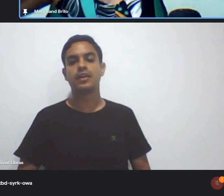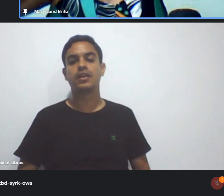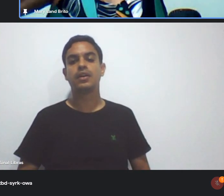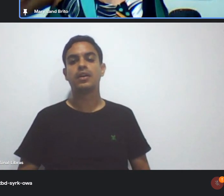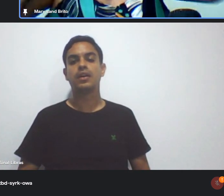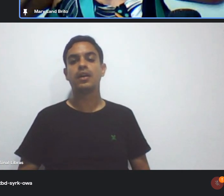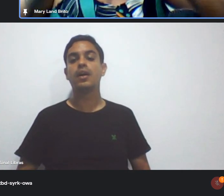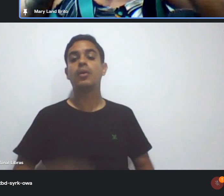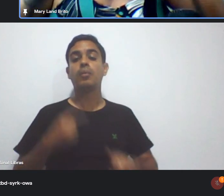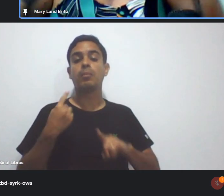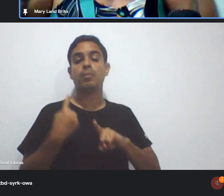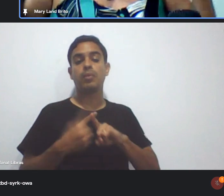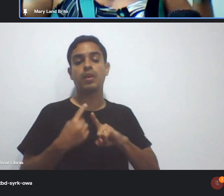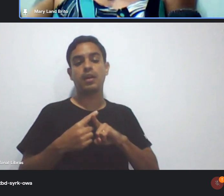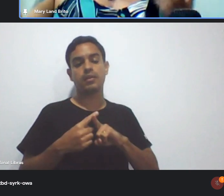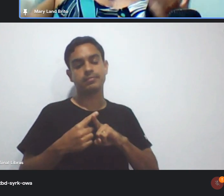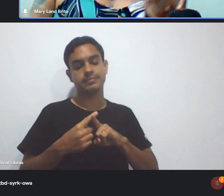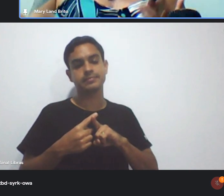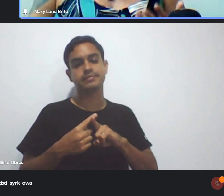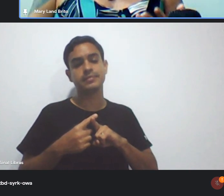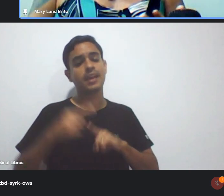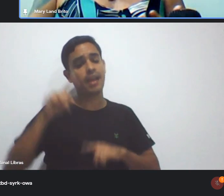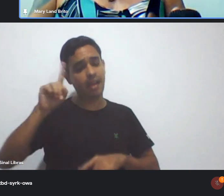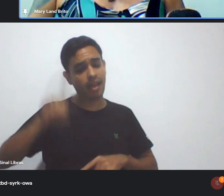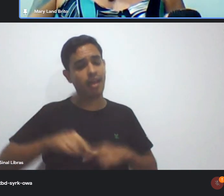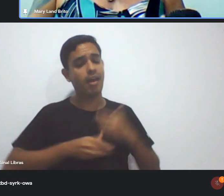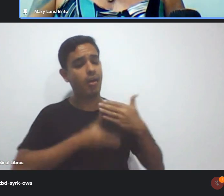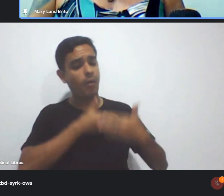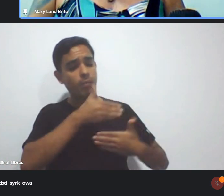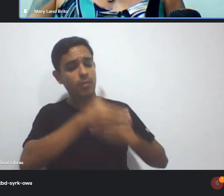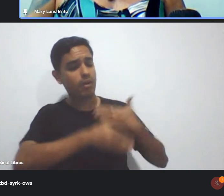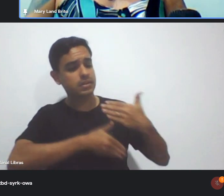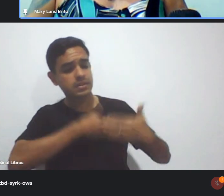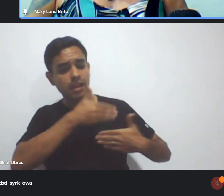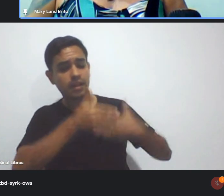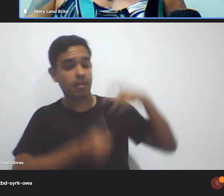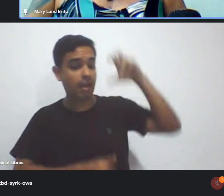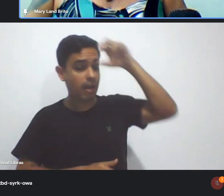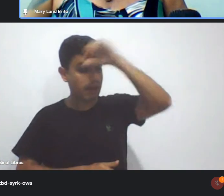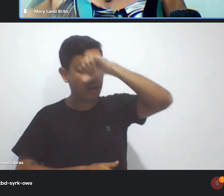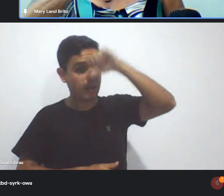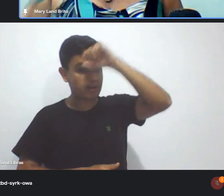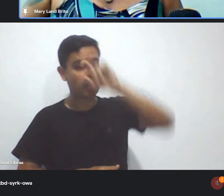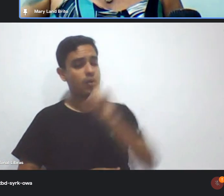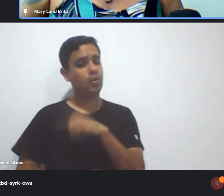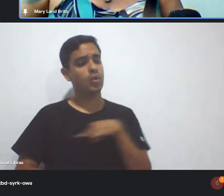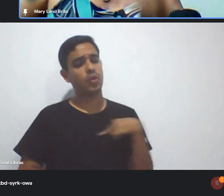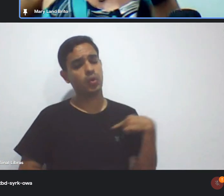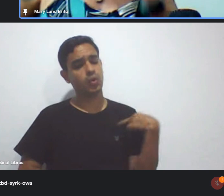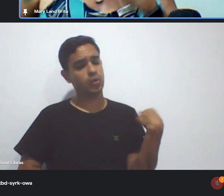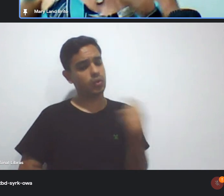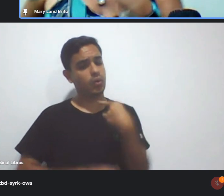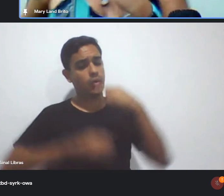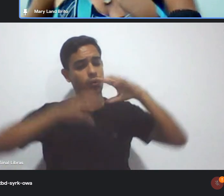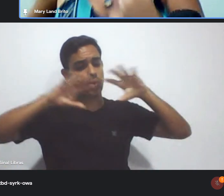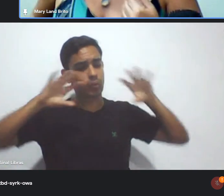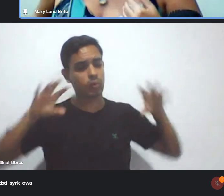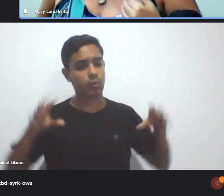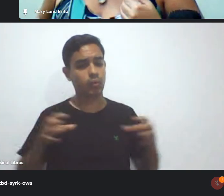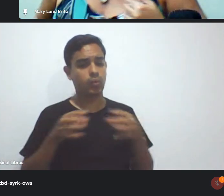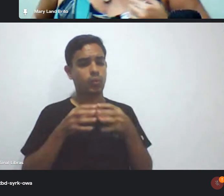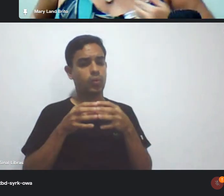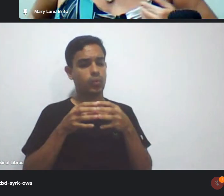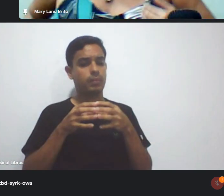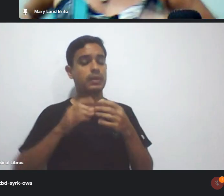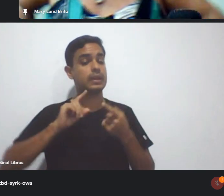fiz aqui, porque no fundo é um processo de aprendizagem coletiva, né? Lógico. A gente está aprendendo sempre. E aí, uma audiodescrição,